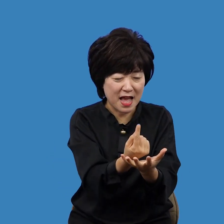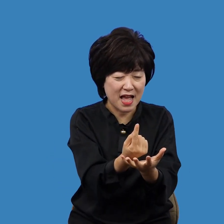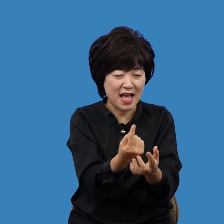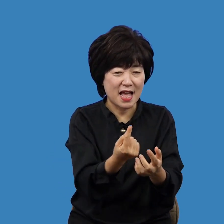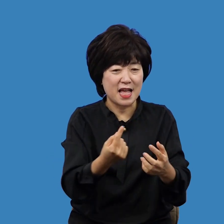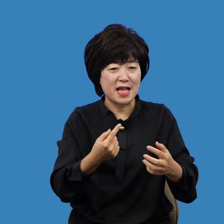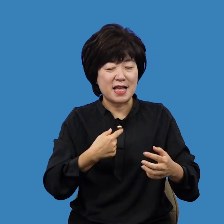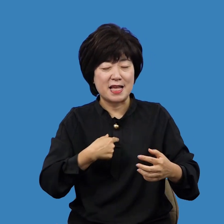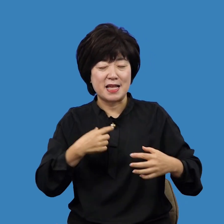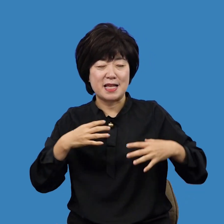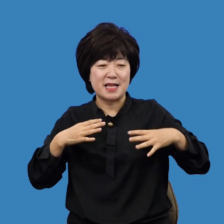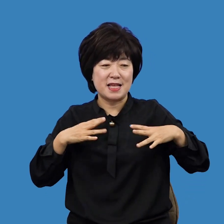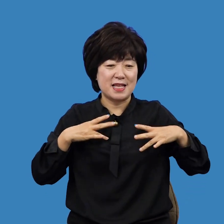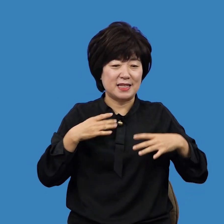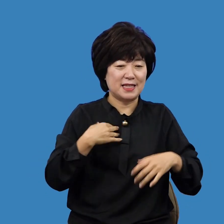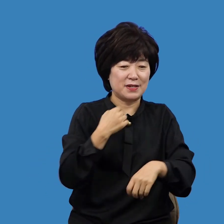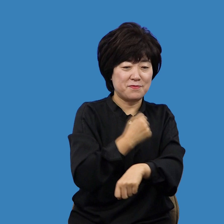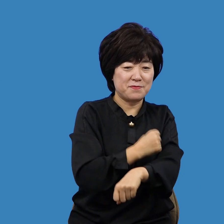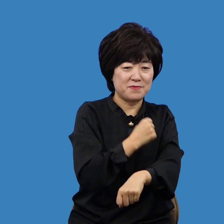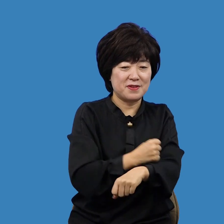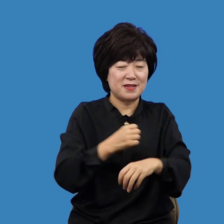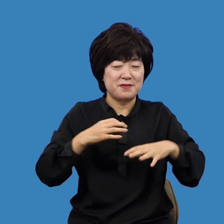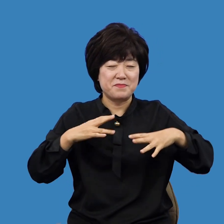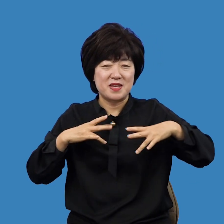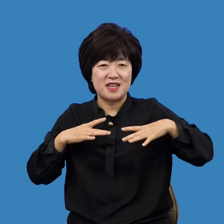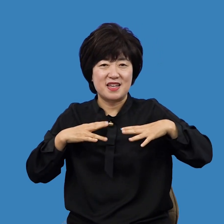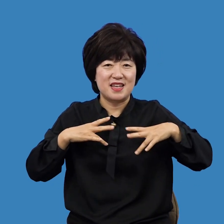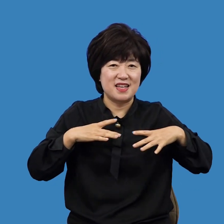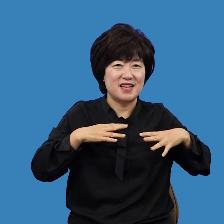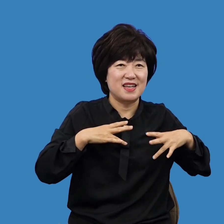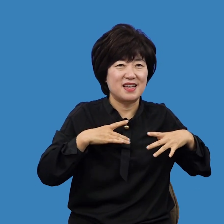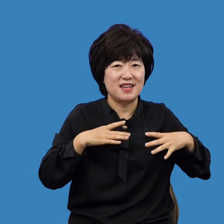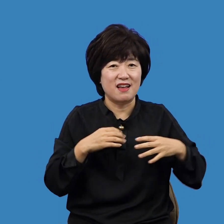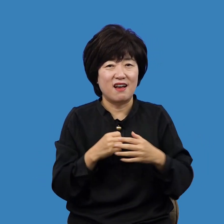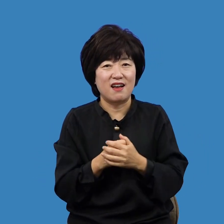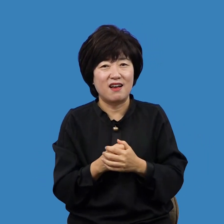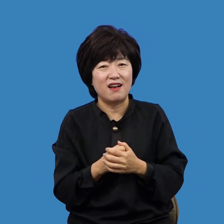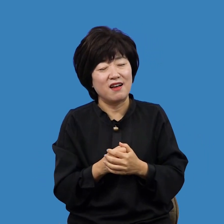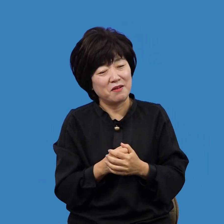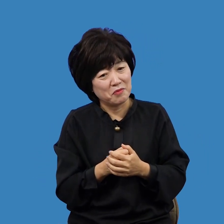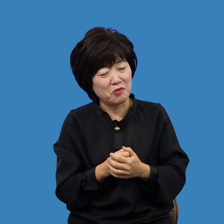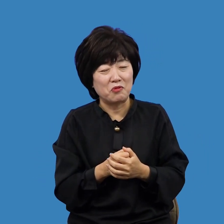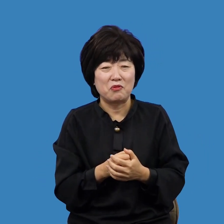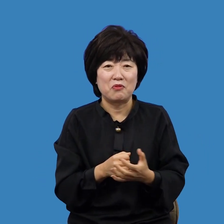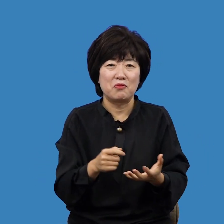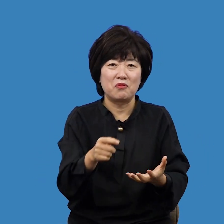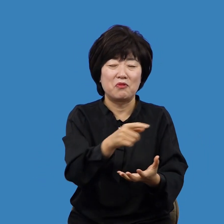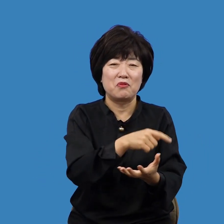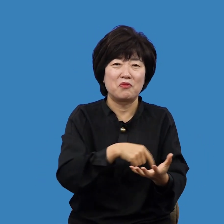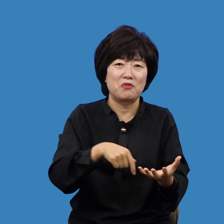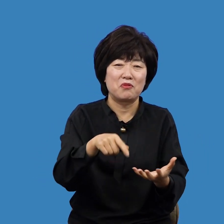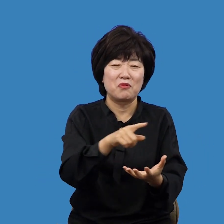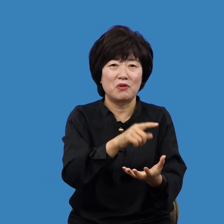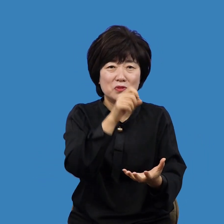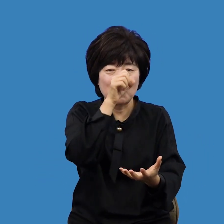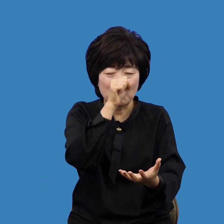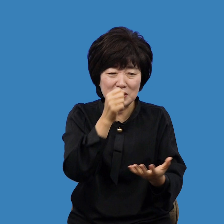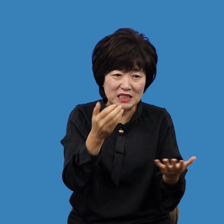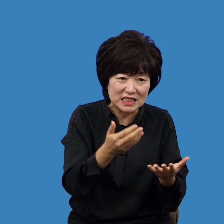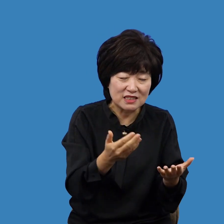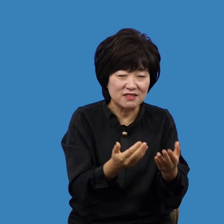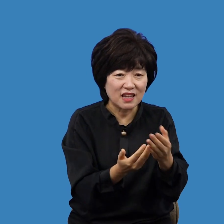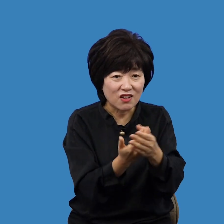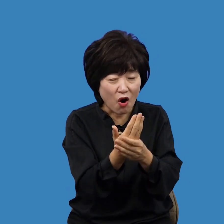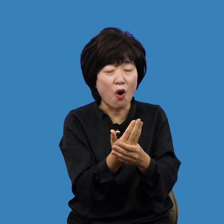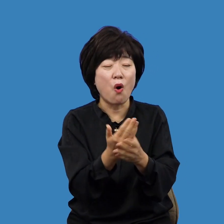뭐예요? 자기 업적이나 공로를 흘려. 그래서 이제 뭐가 이렇게 좋은 일이 생기고 뭔가